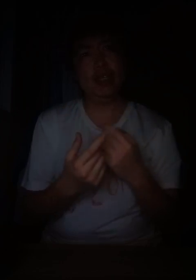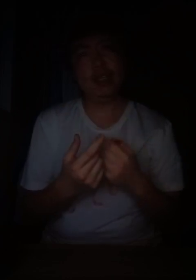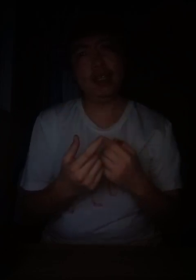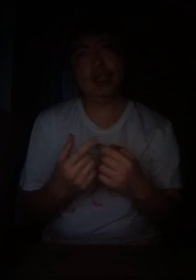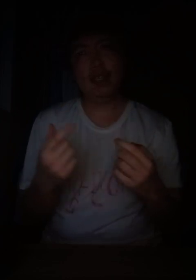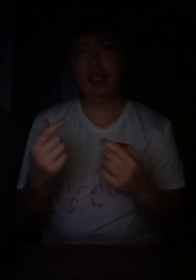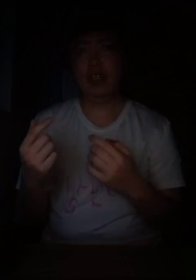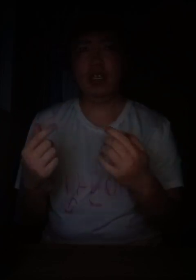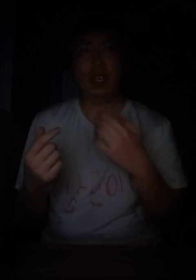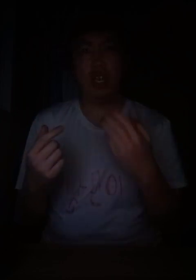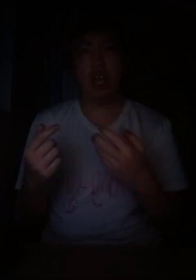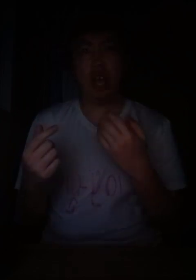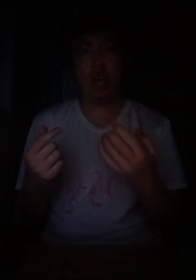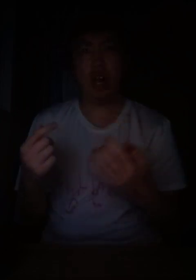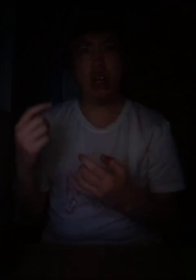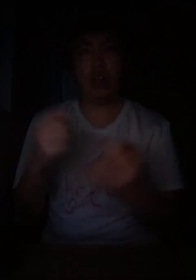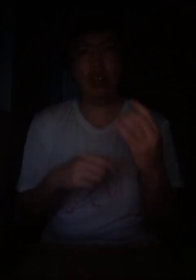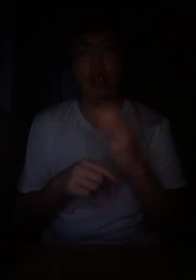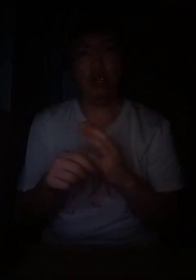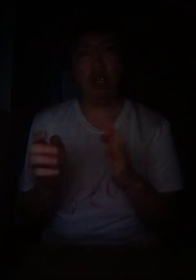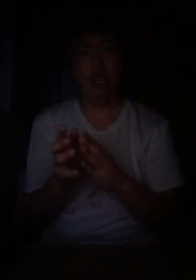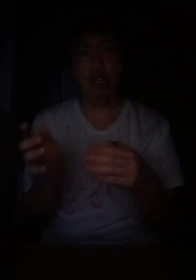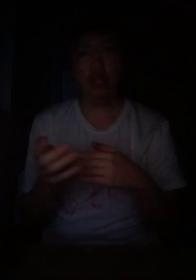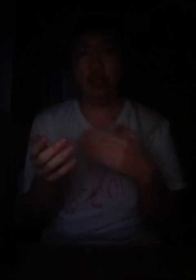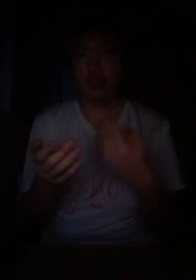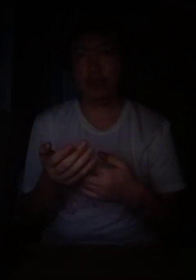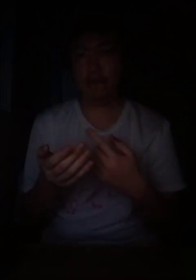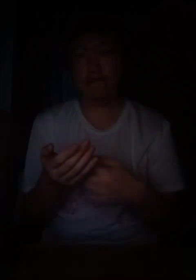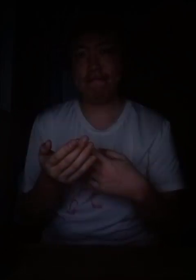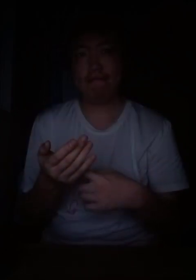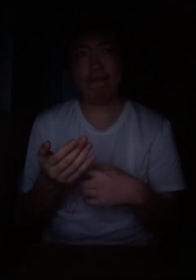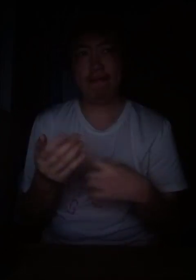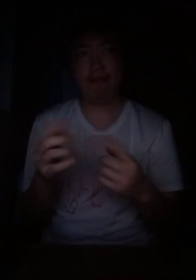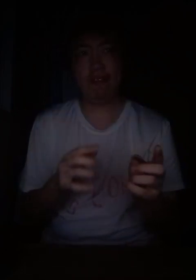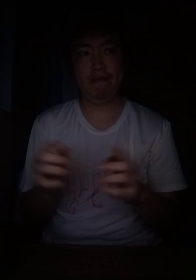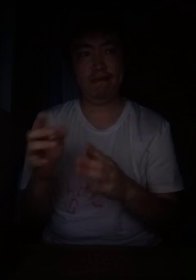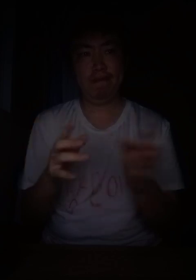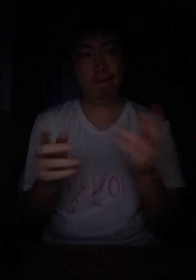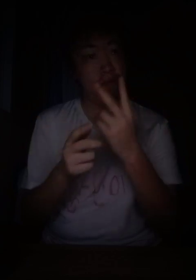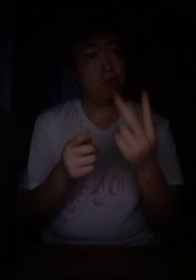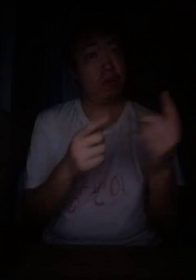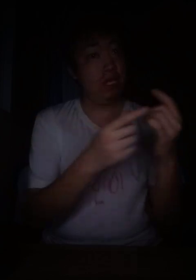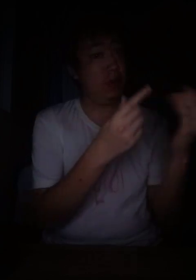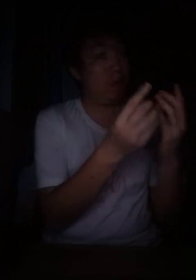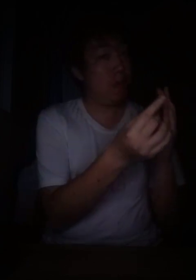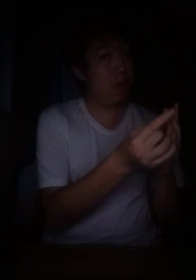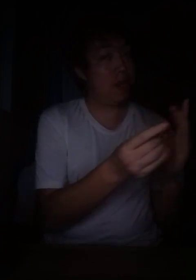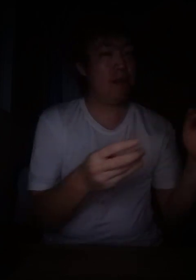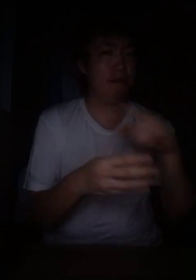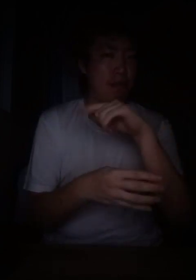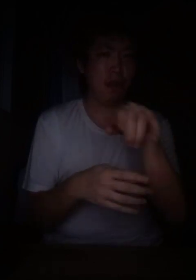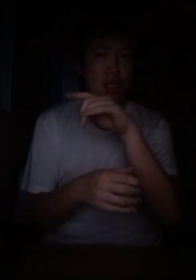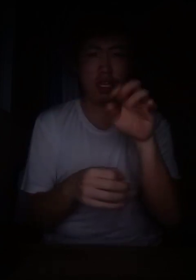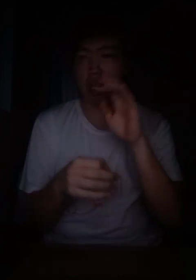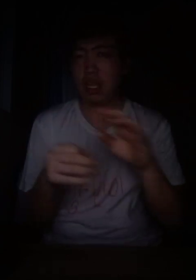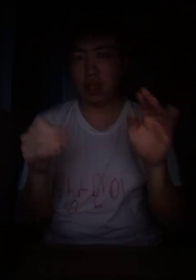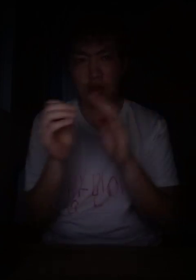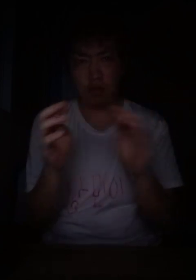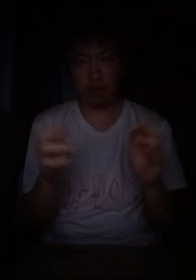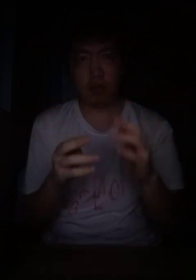큰 목소리에만 반응하도록 설정됐습니다. 여성분들을 300명 정도의 녹음을 하여 빅데이터 분석을 한